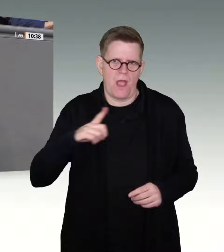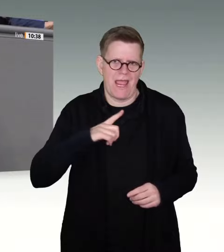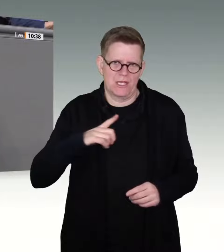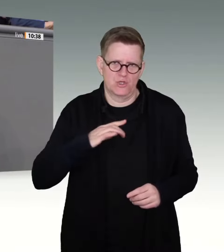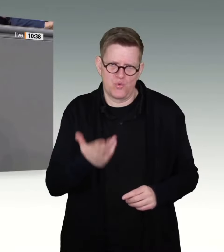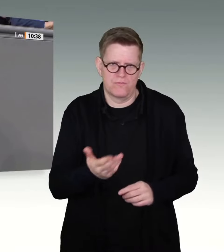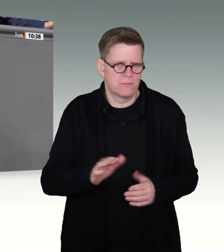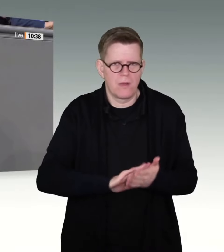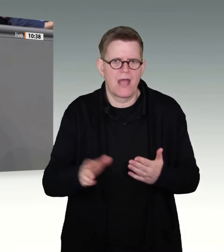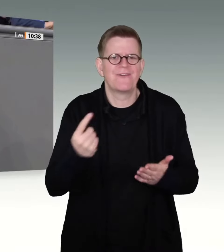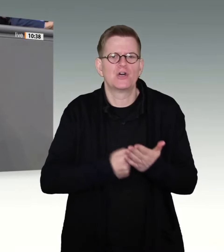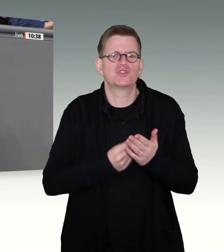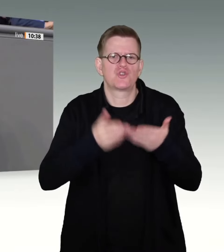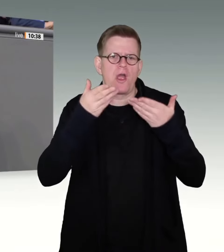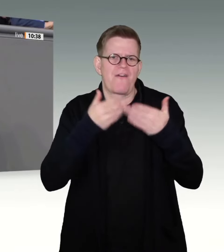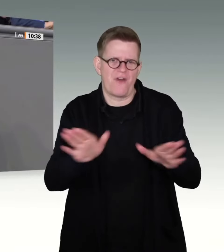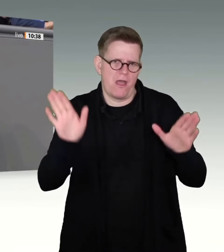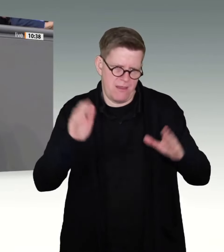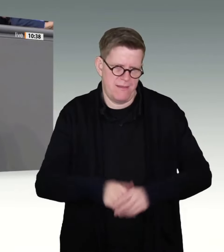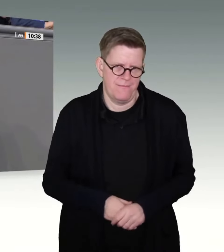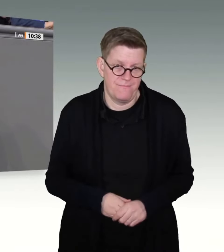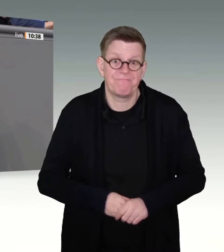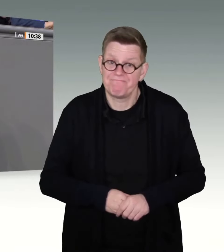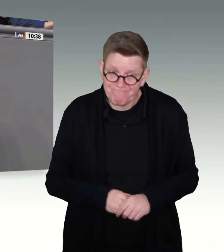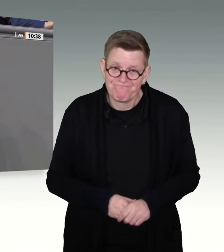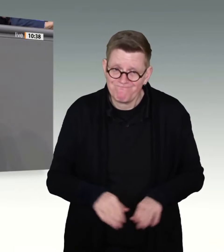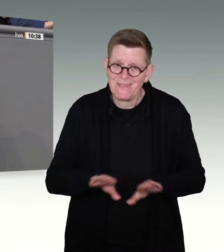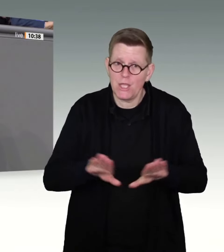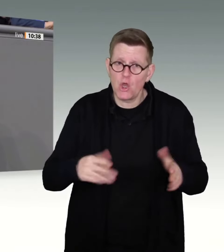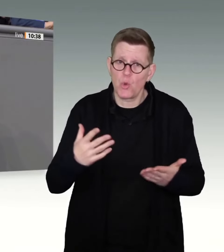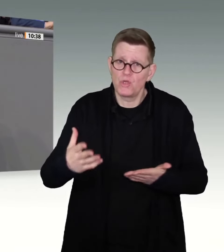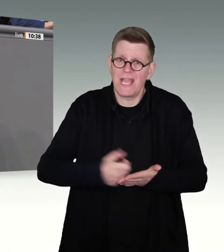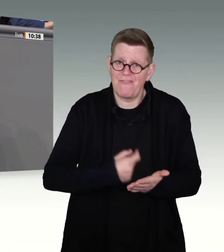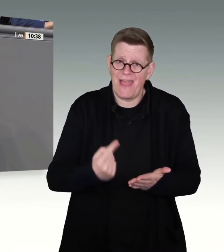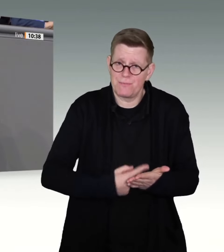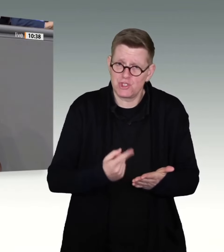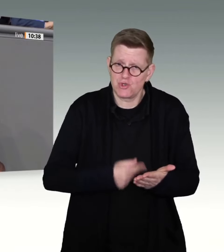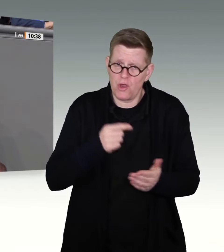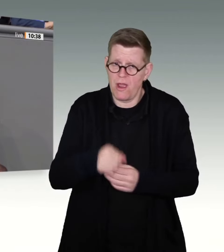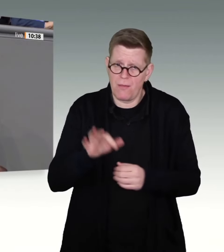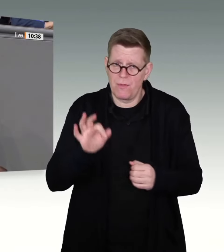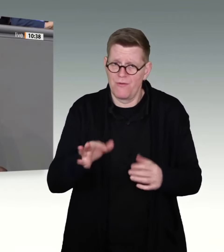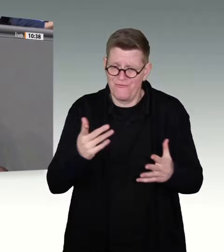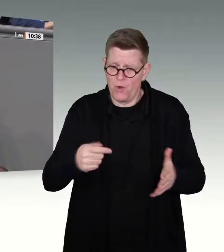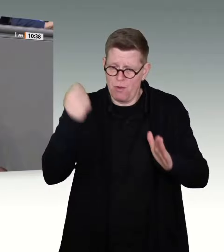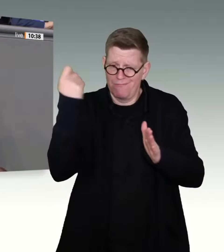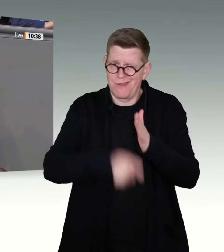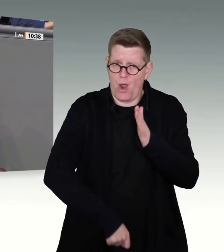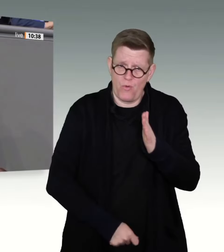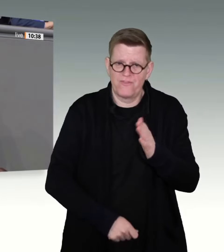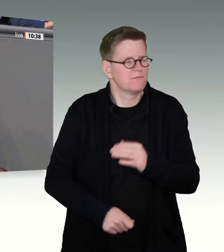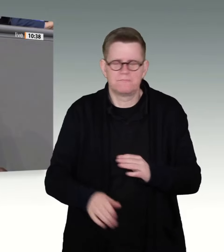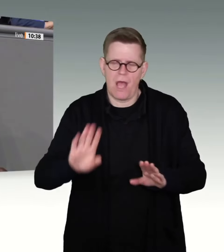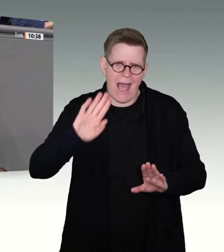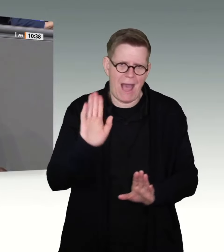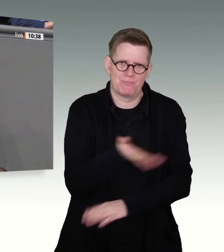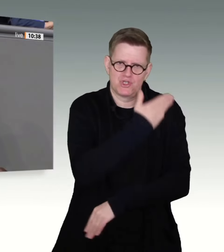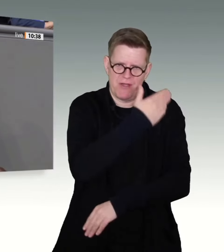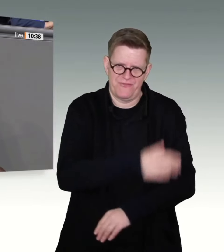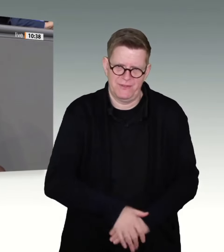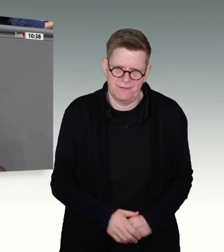steuerfrei sein wird. Wir werden die Grunderwerbsteuer für die eigenen vier Wände komplett abschaffen. Wir werden dafür